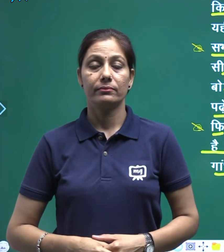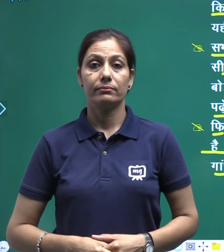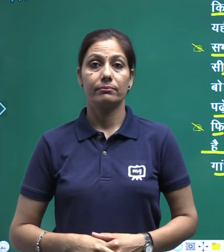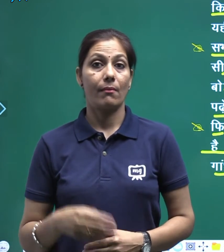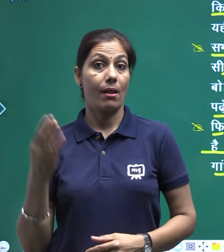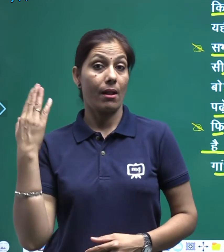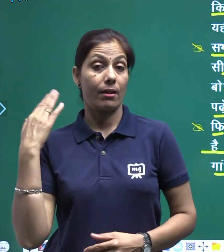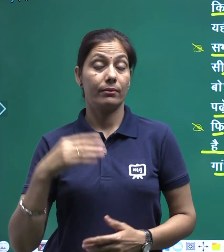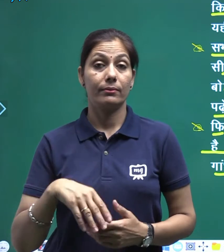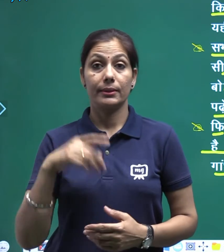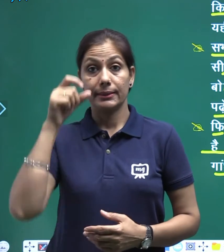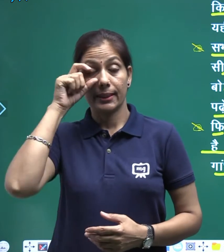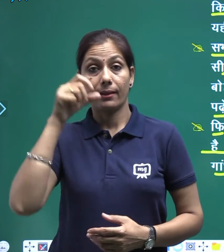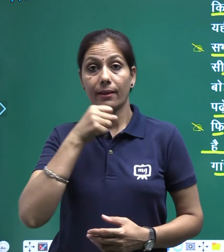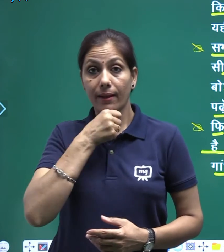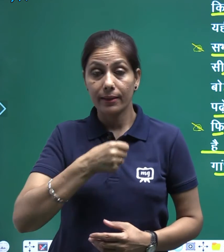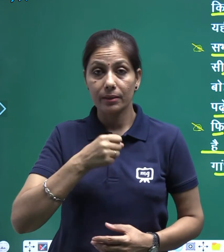गांधी बाबा बहुत अच्छे हैं,